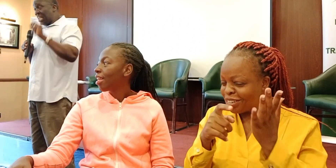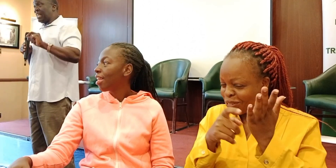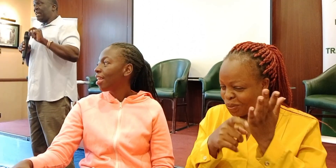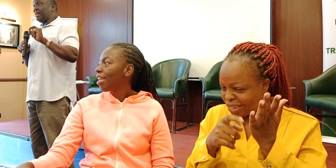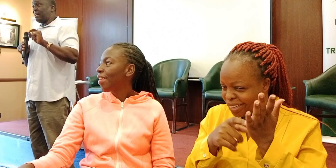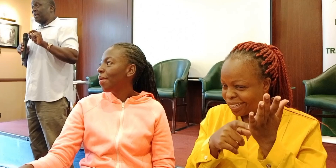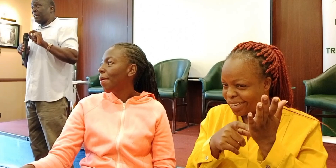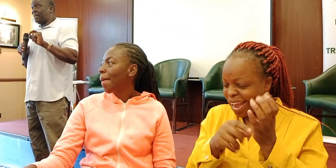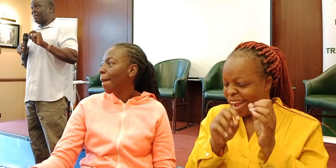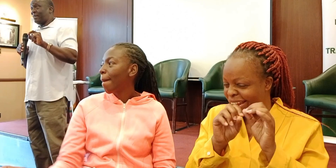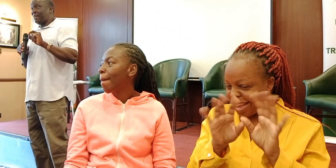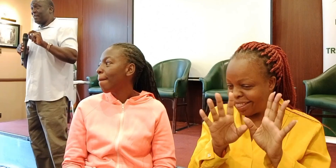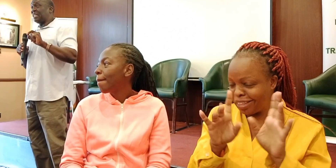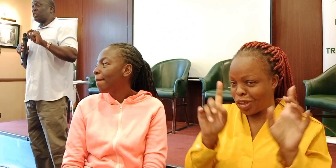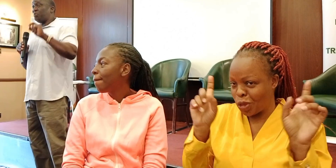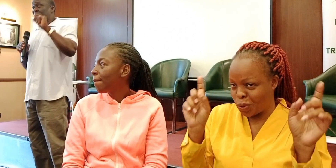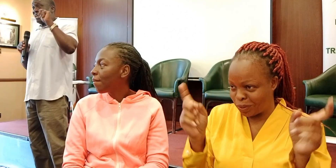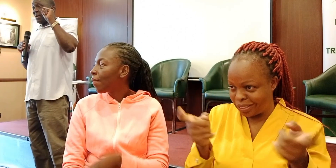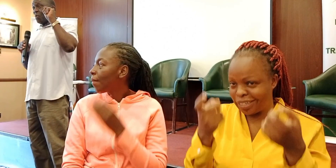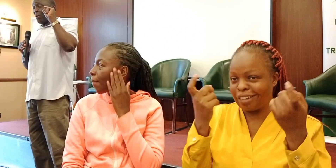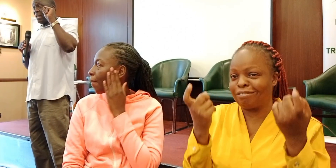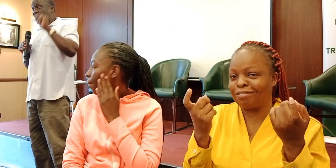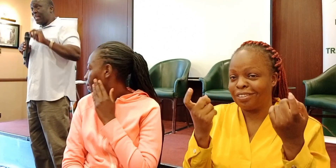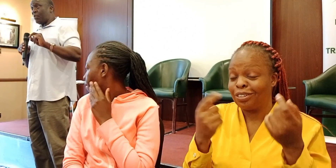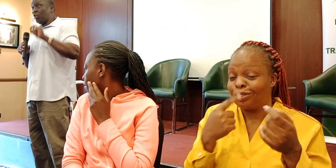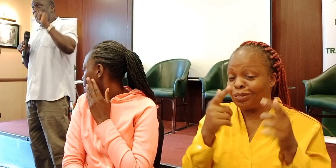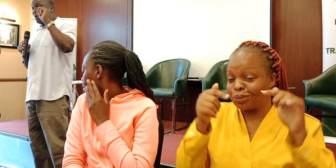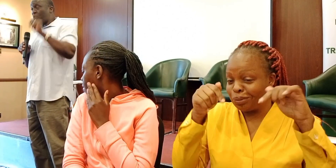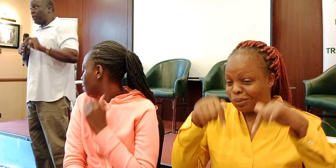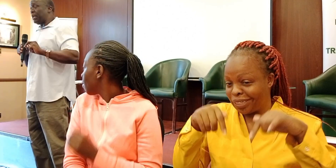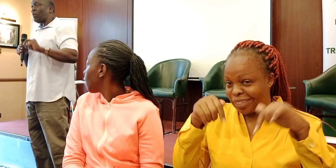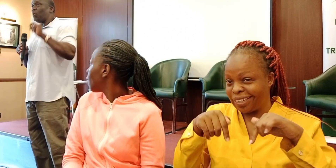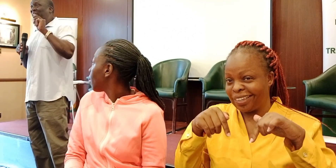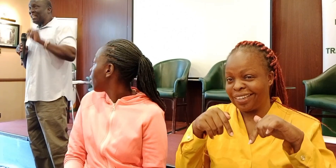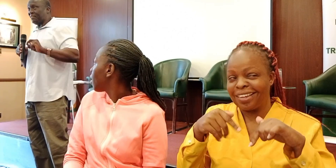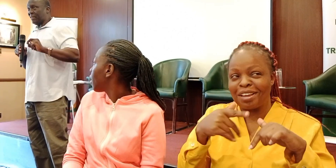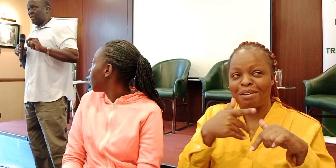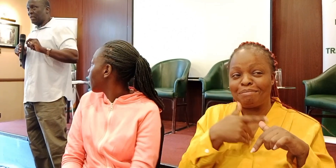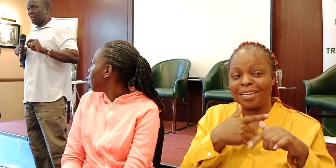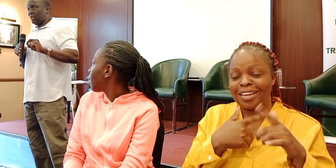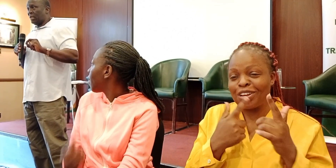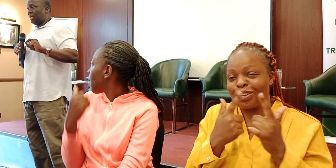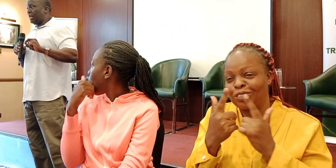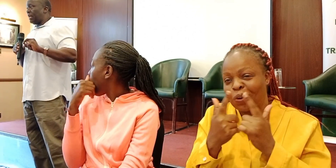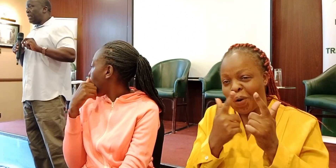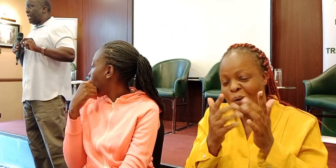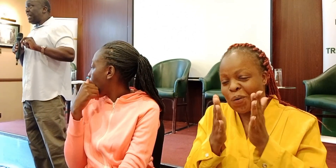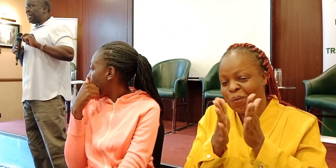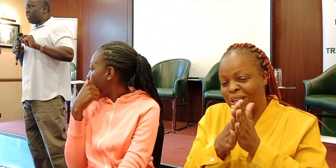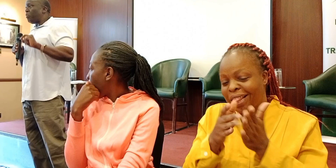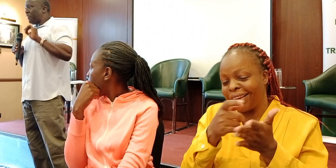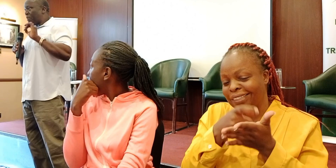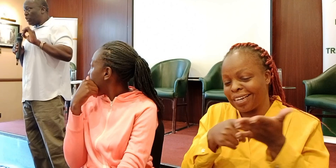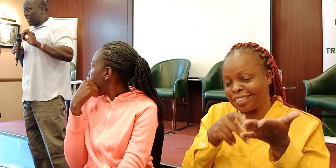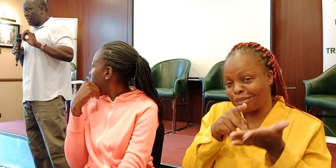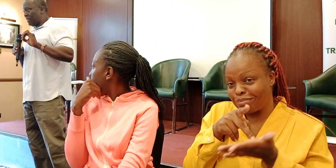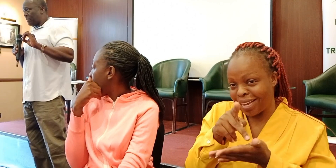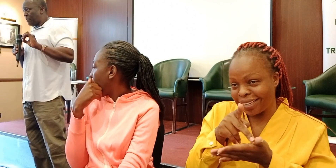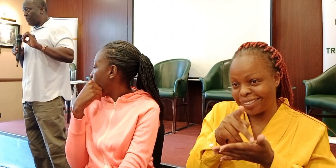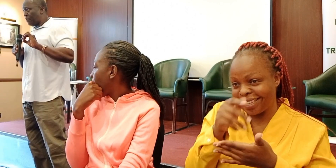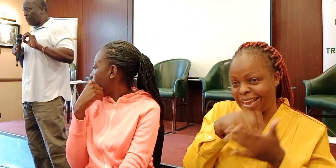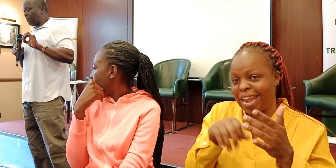Leo hii nitazungumzia Wakenya wanaolipa kodi kwa lugha ya taifa. Diana Kashingo nimefanya